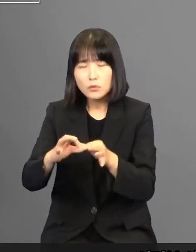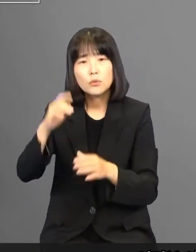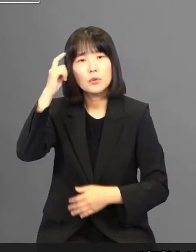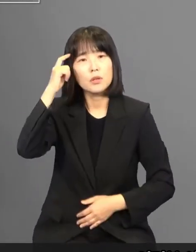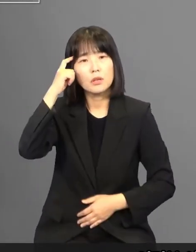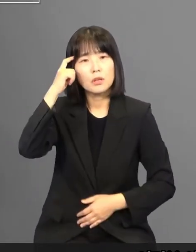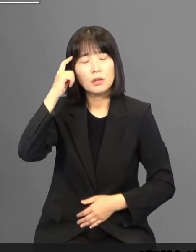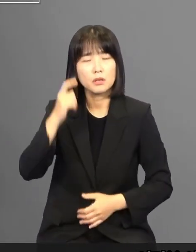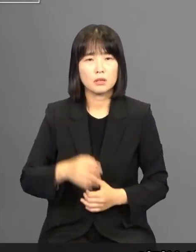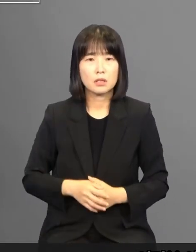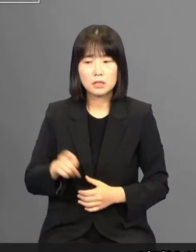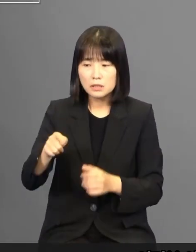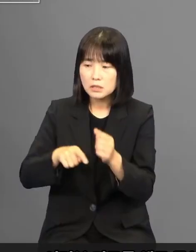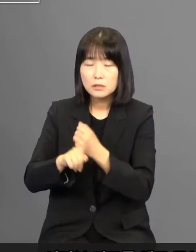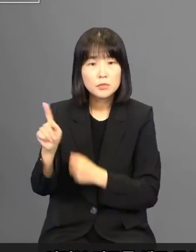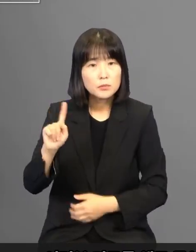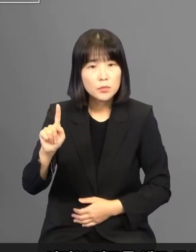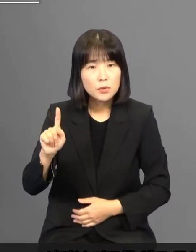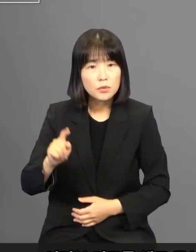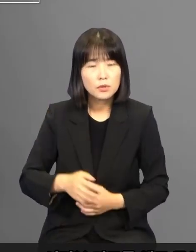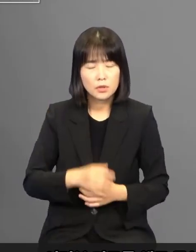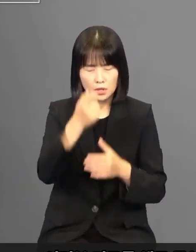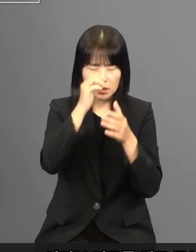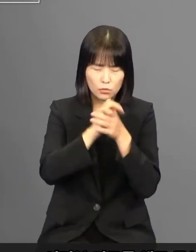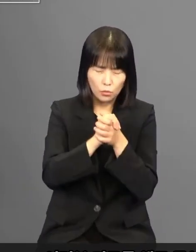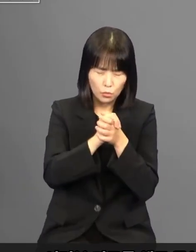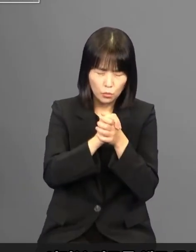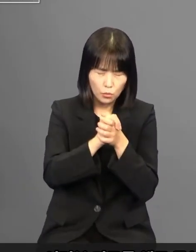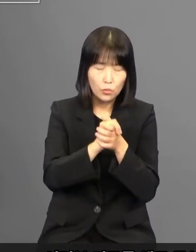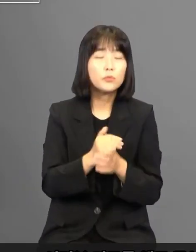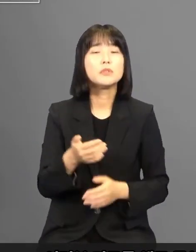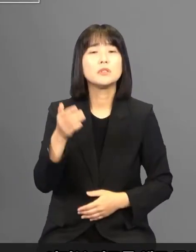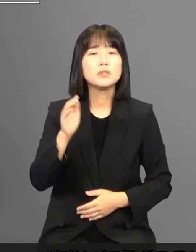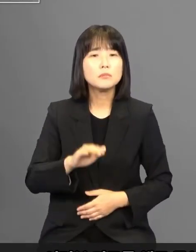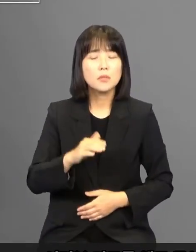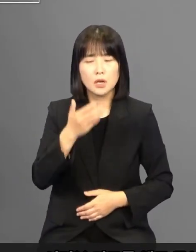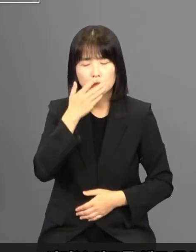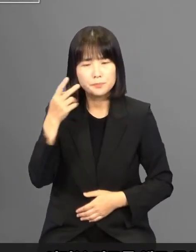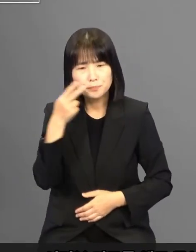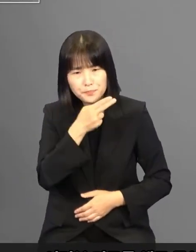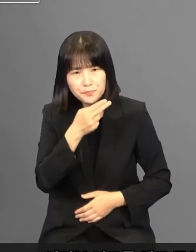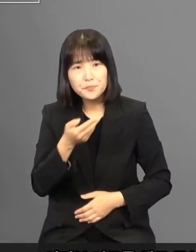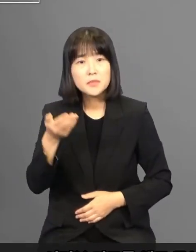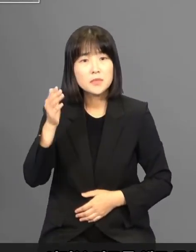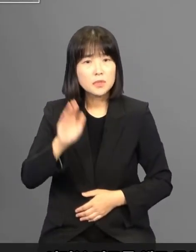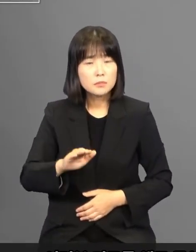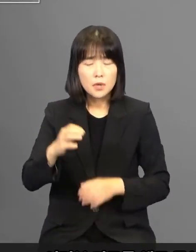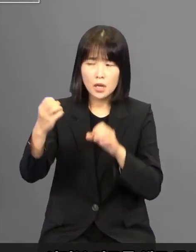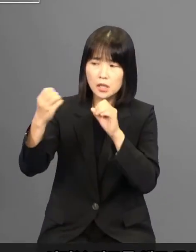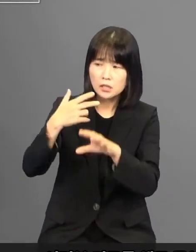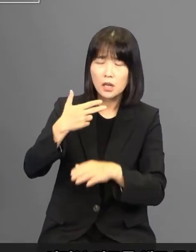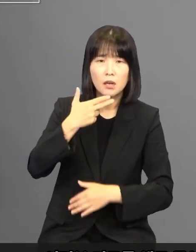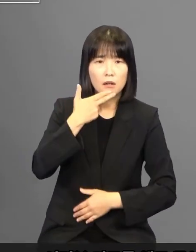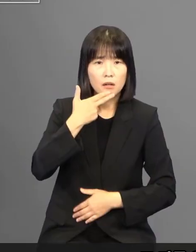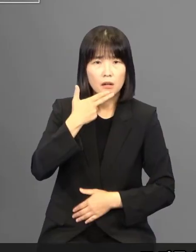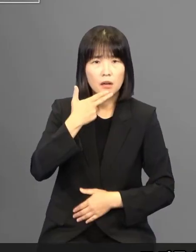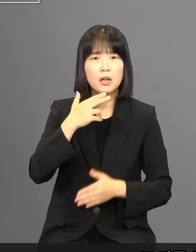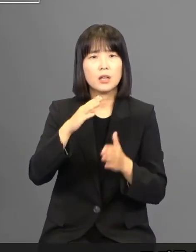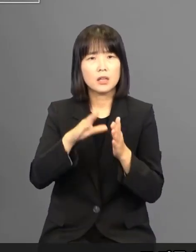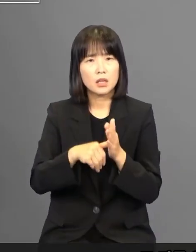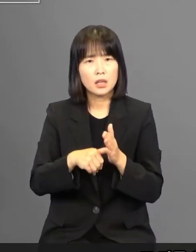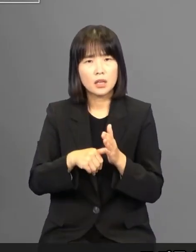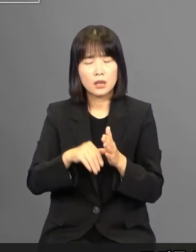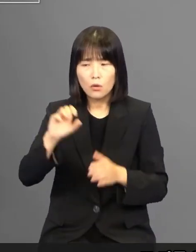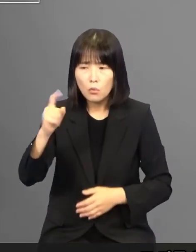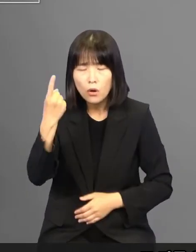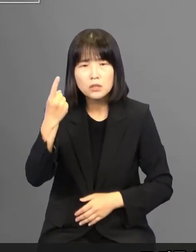여러분, 이것이 무슨 의미냐? 여러분, 기도를 해도 금식을 해도 뭔가가 응답이 되지 않을 때는 또 다른